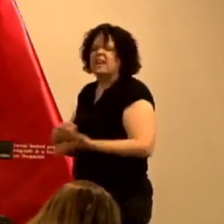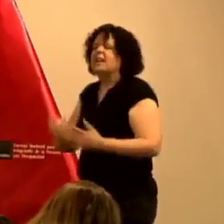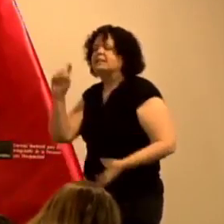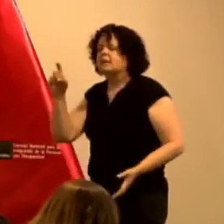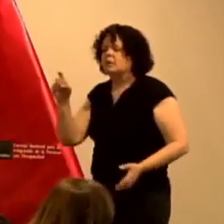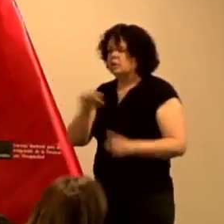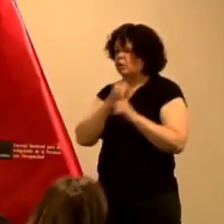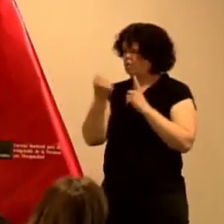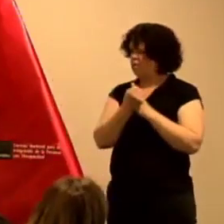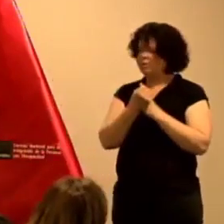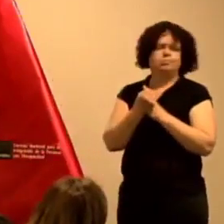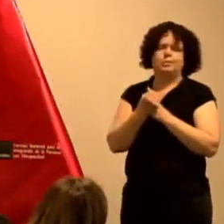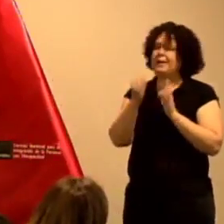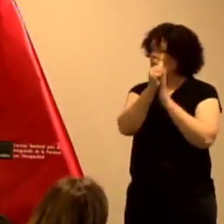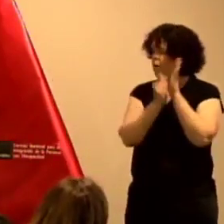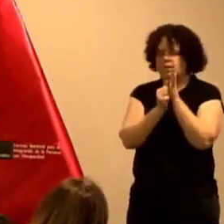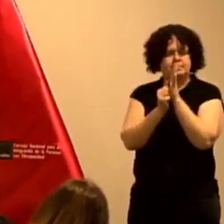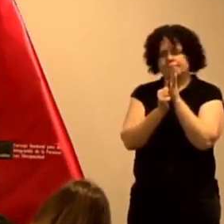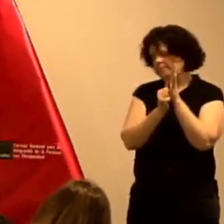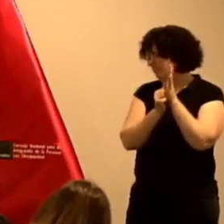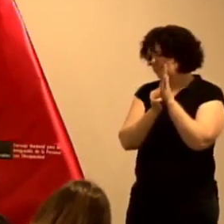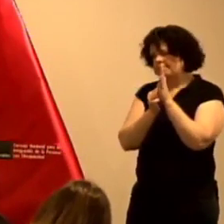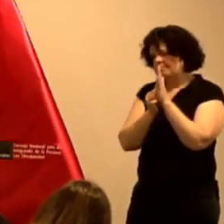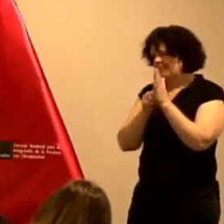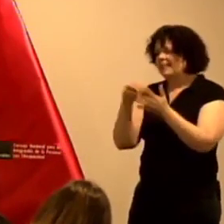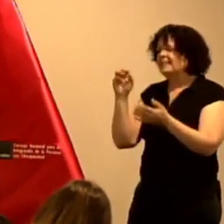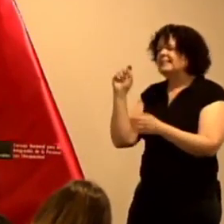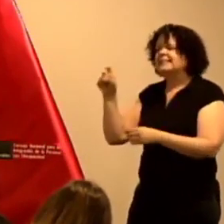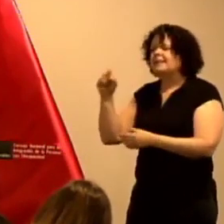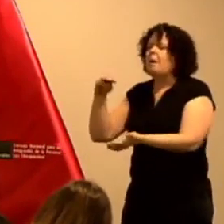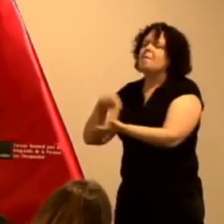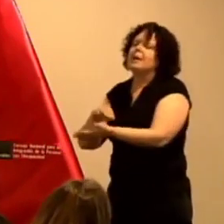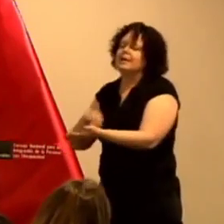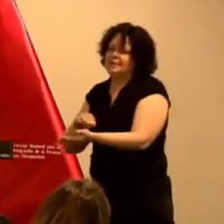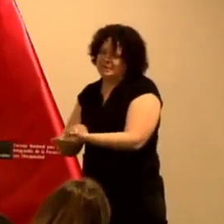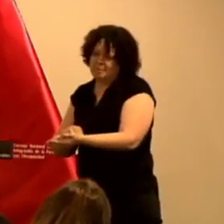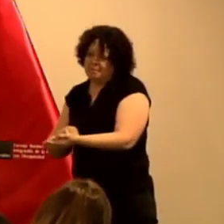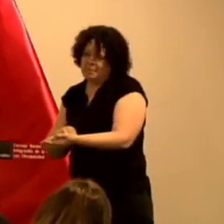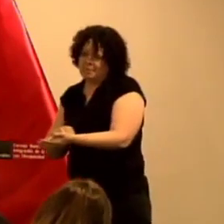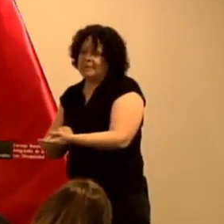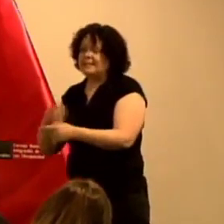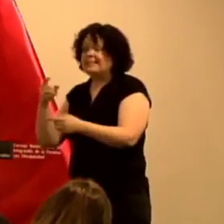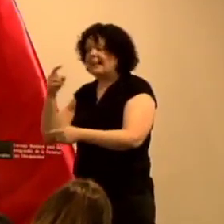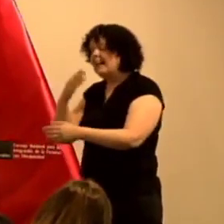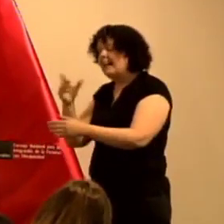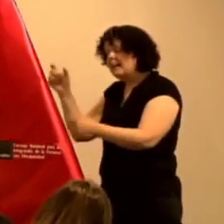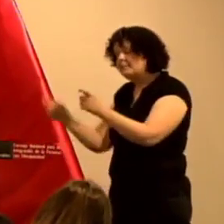no funcionan, los abogados tampoco, los estadísticos tampoco. Tienen que ser médicos. Entonces, al ser la